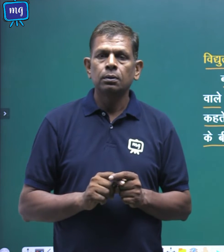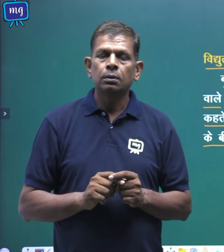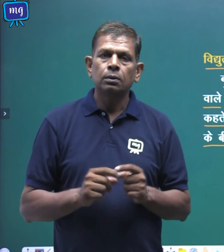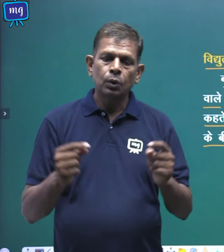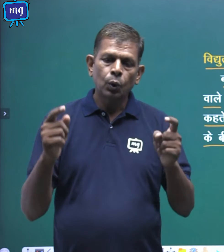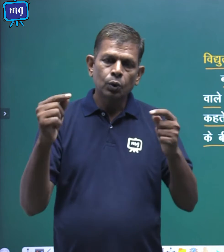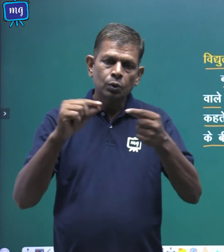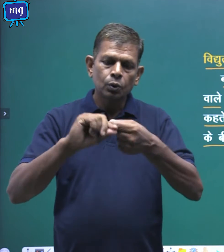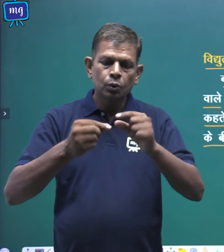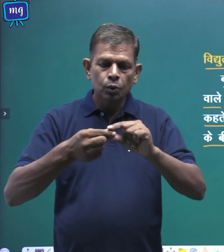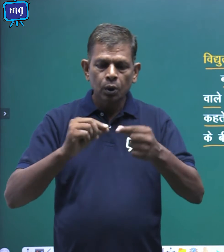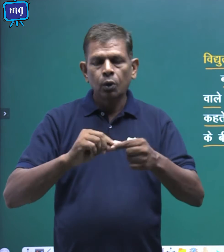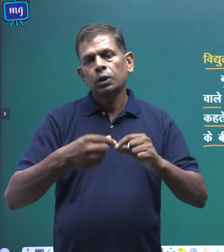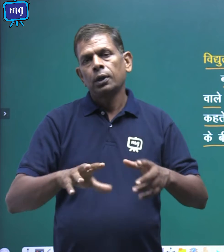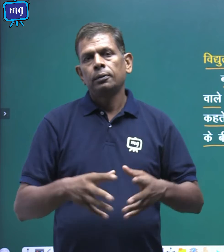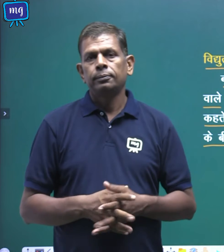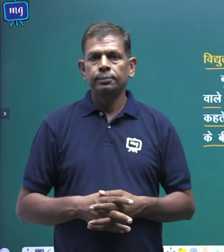लगा होता है।